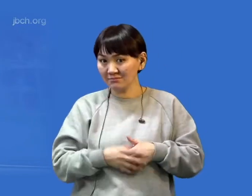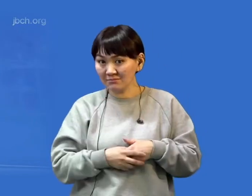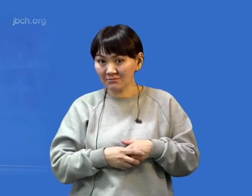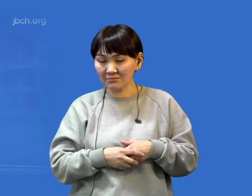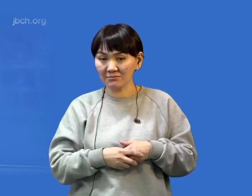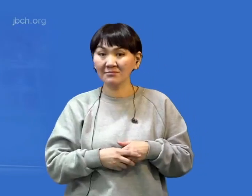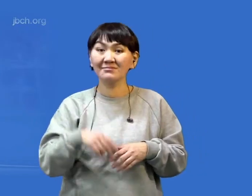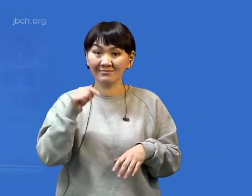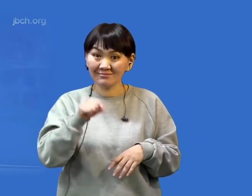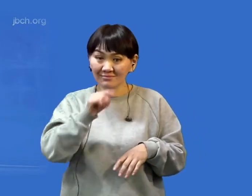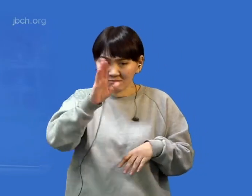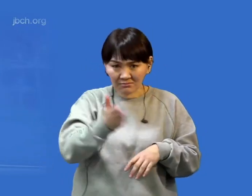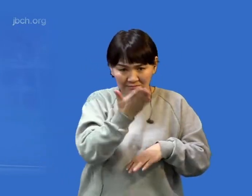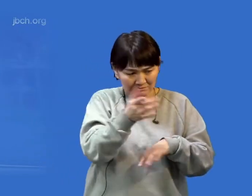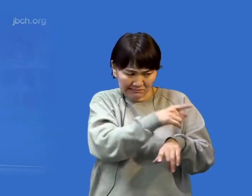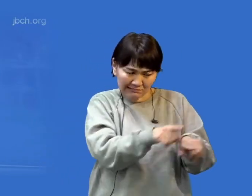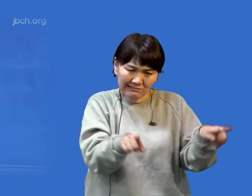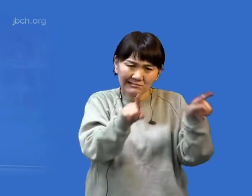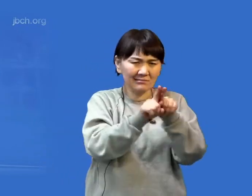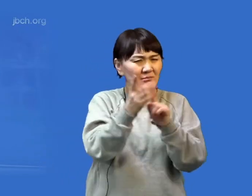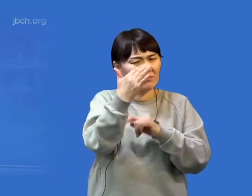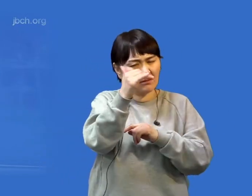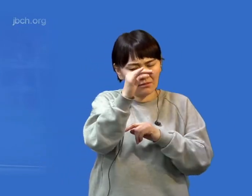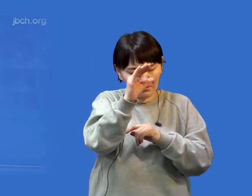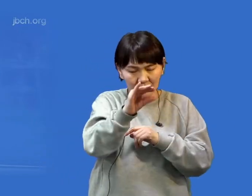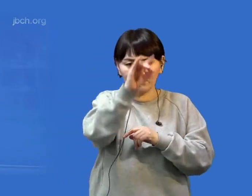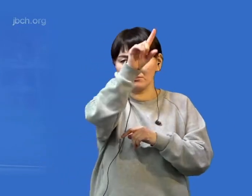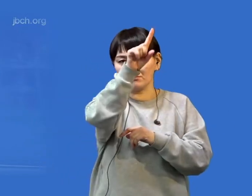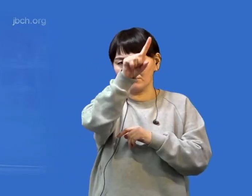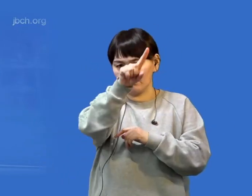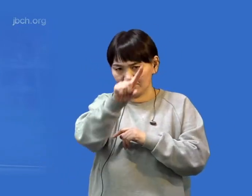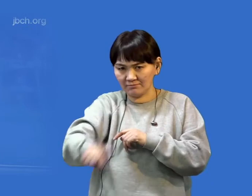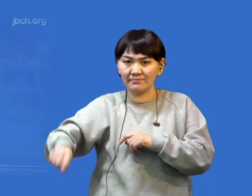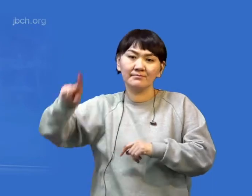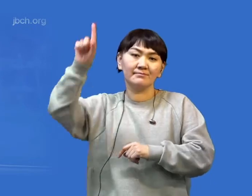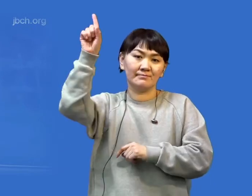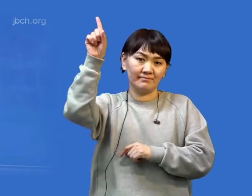Тэгэхээр бүгдээрээ тийм байж болохгүй.